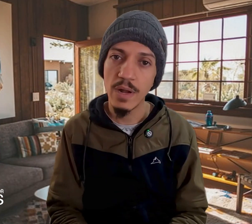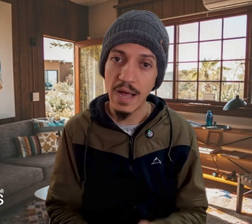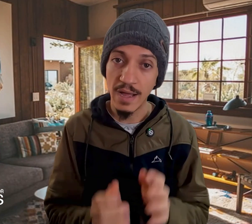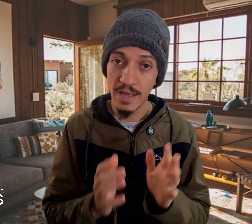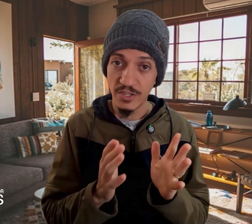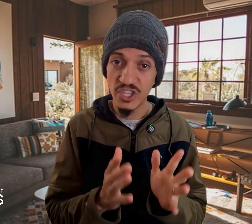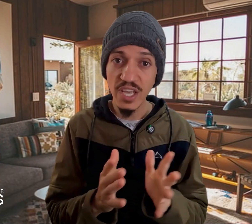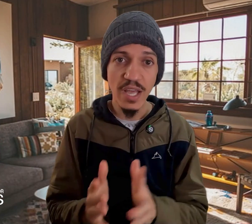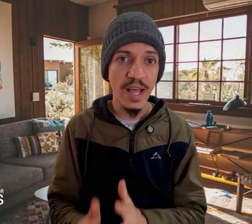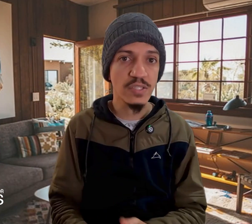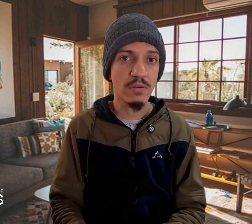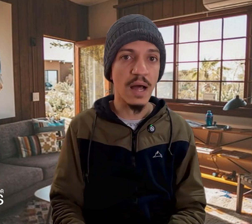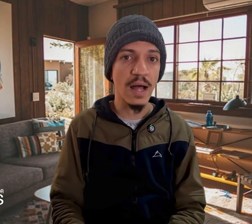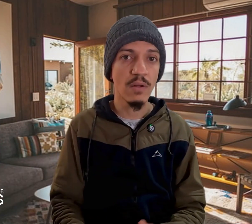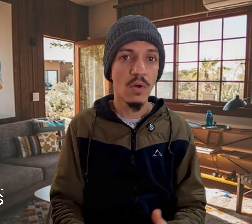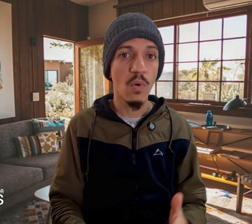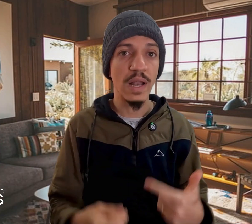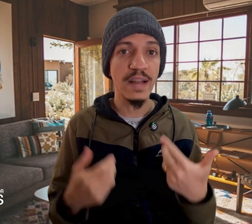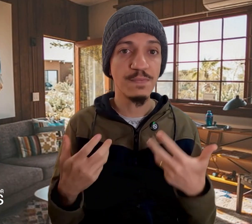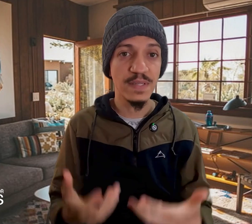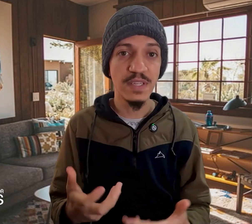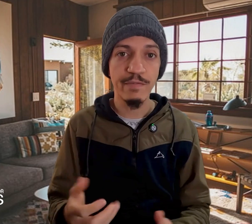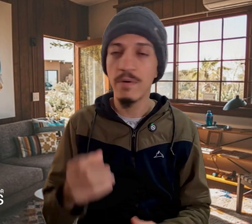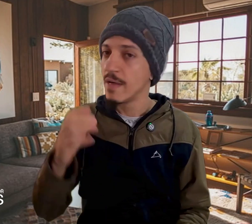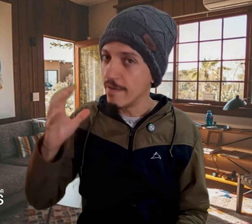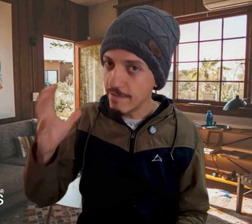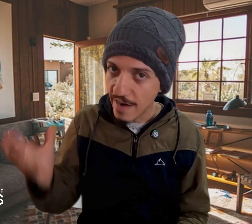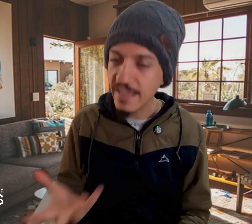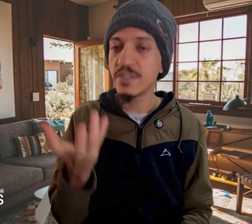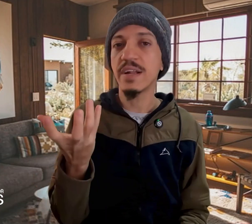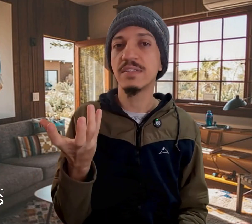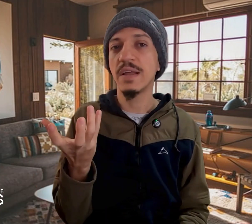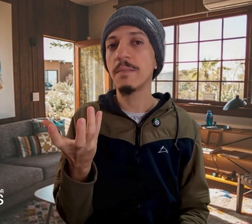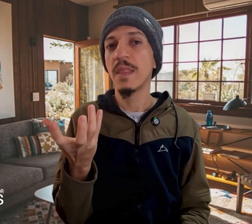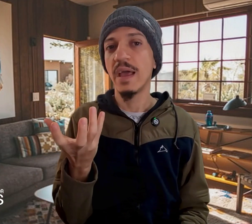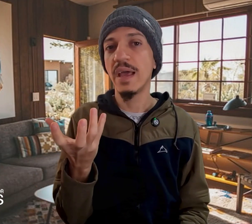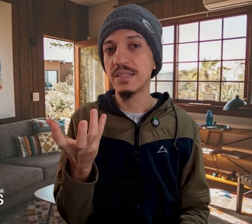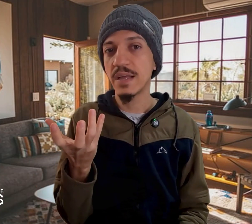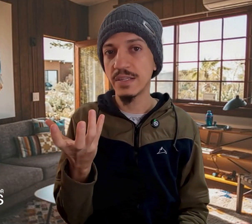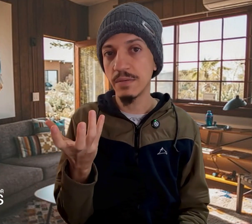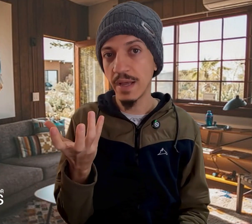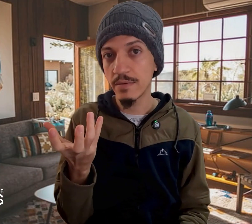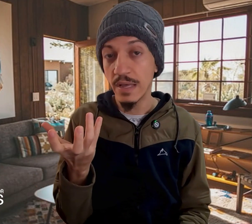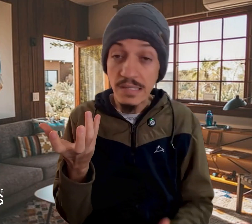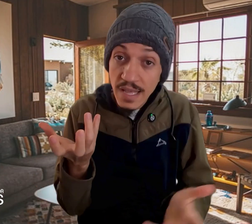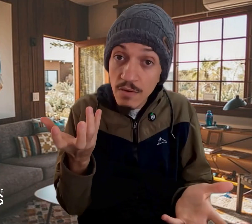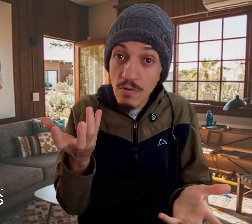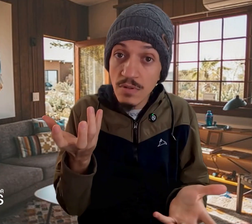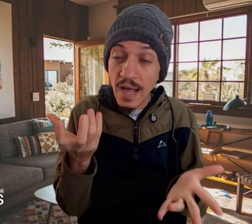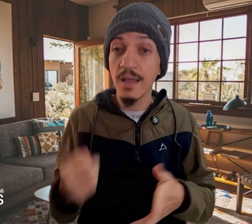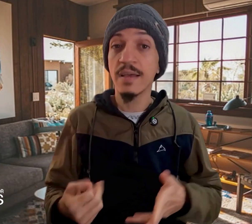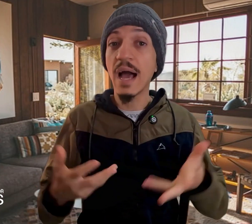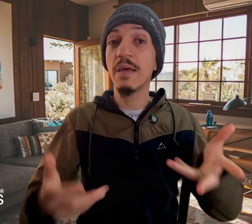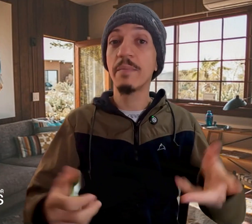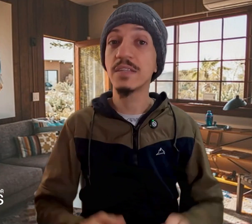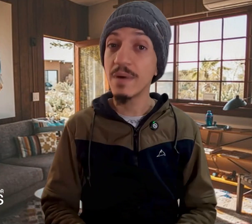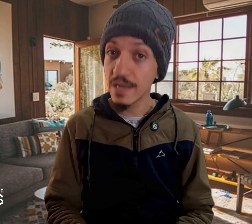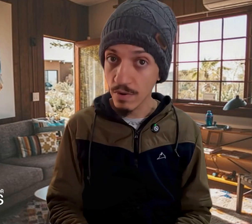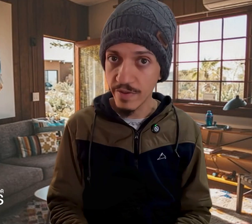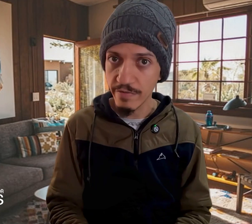olhar direcionado, um olhar específico, vai te trazer esse crescimento. Sem contar que a Libras é uma língua viva, então